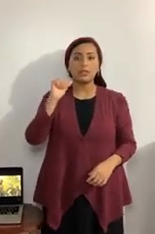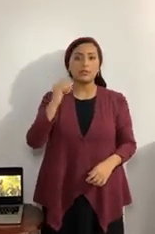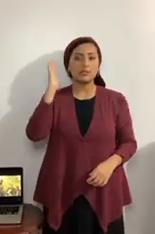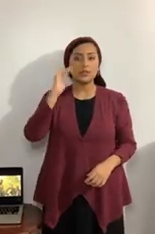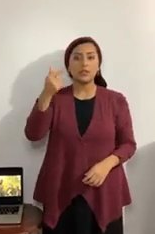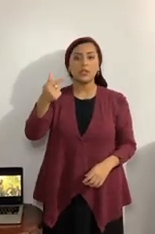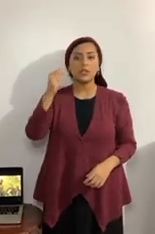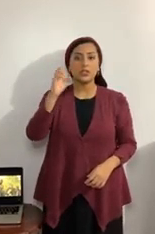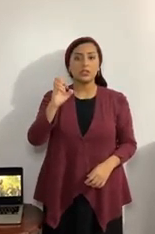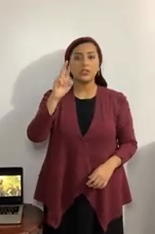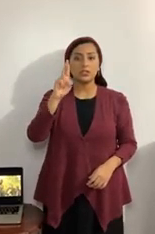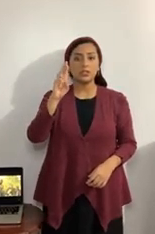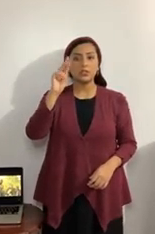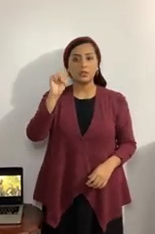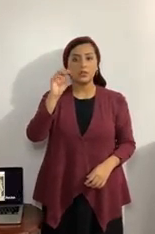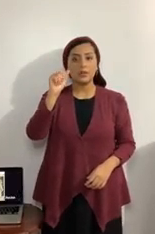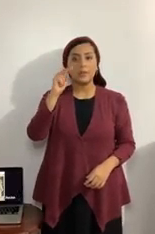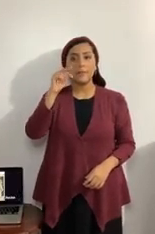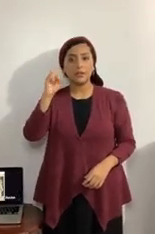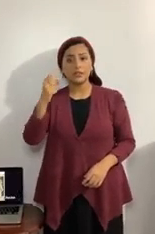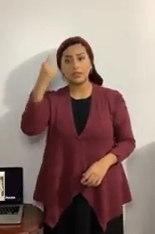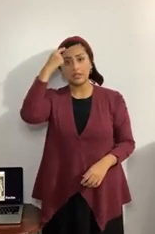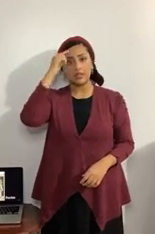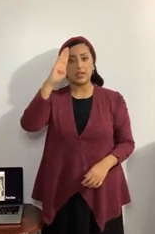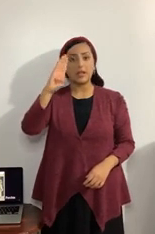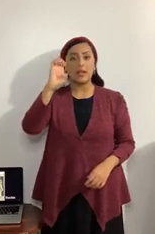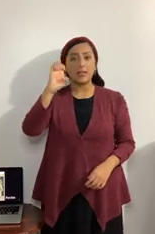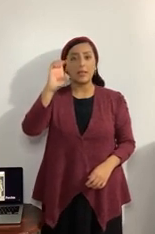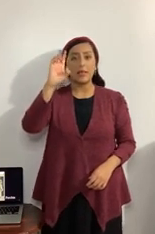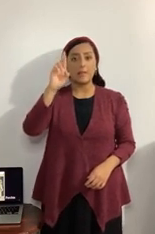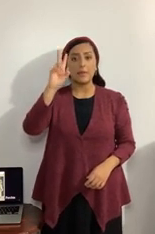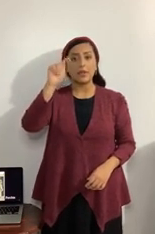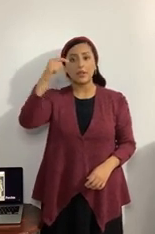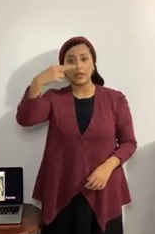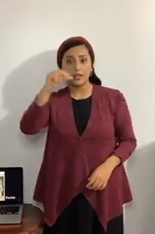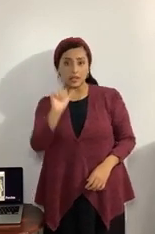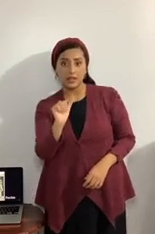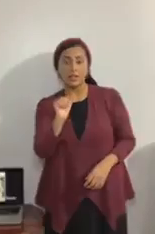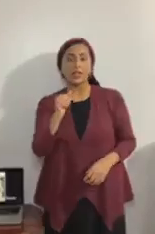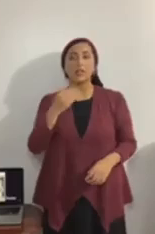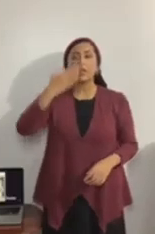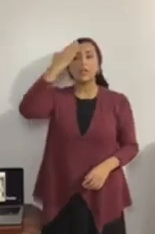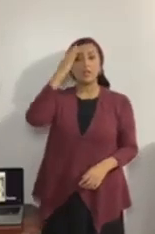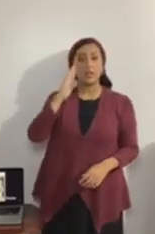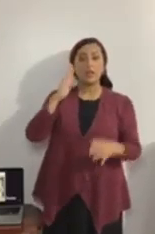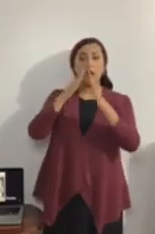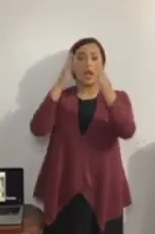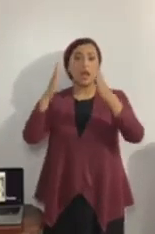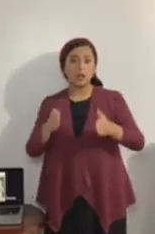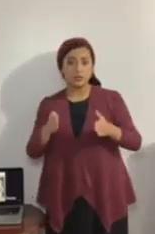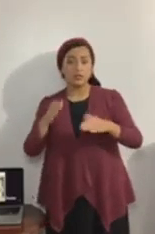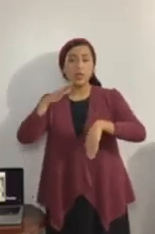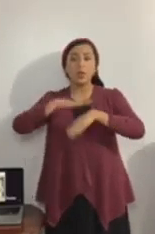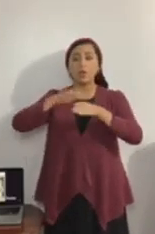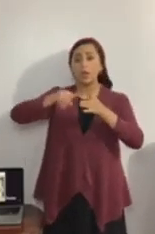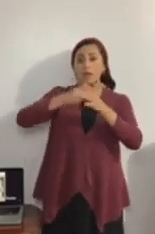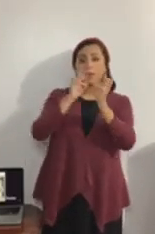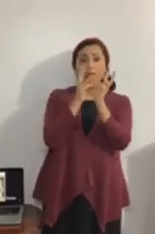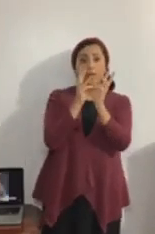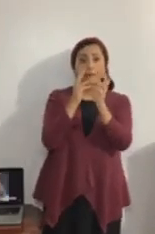Berta la diosa del hogar. En el solsticio de invierno se preparaba el altar para